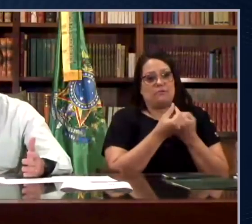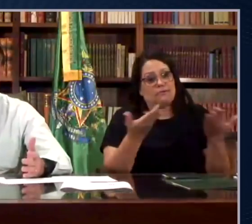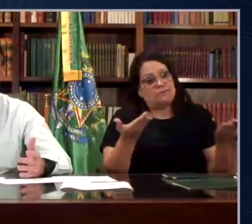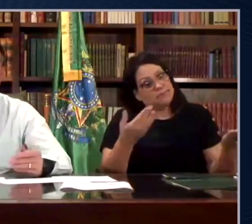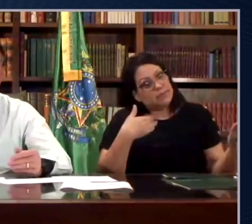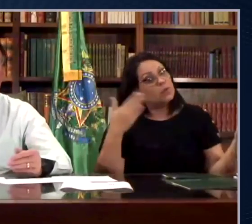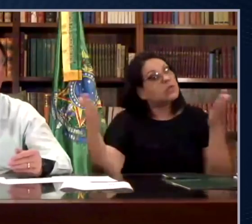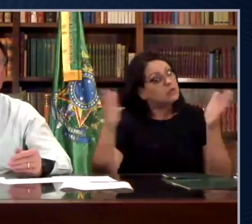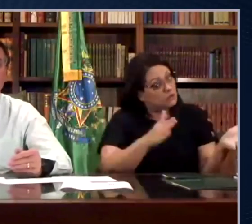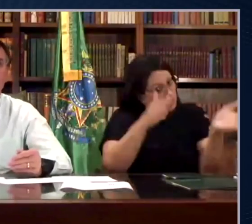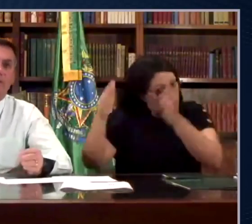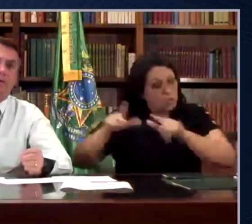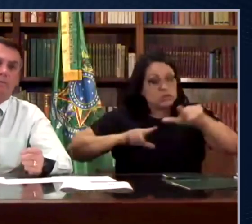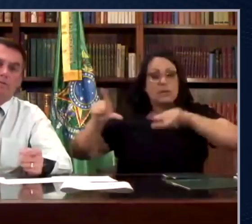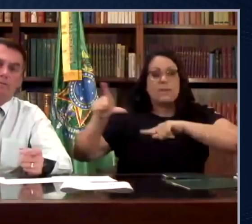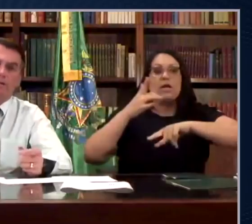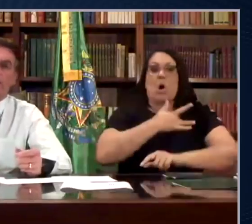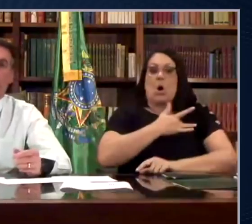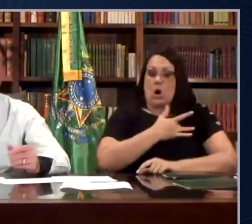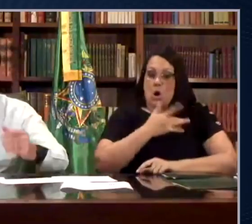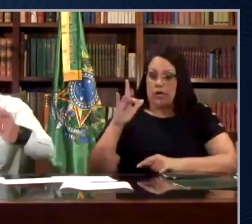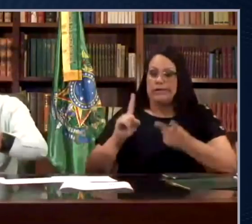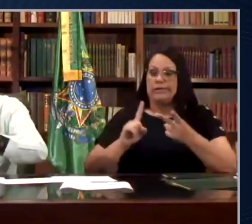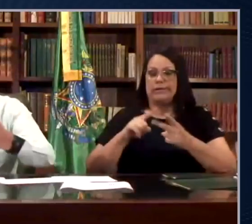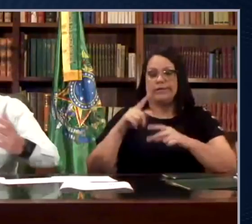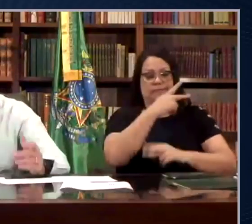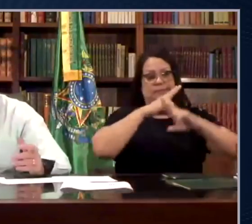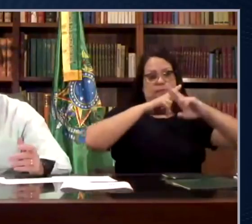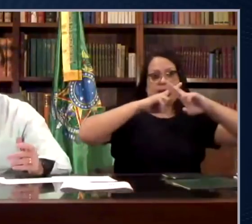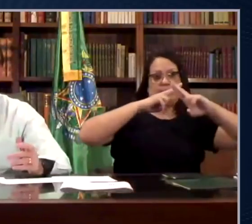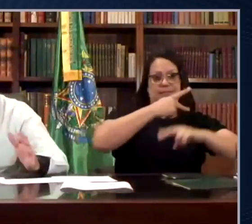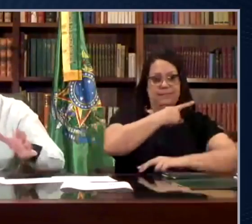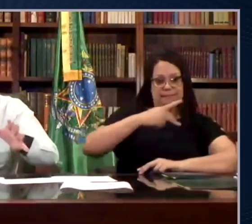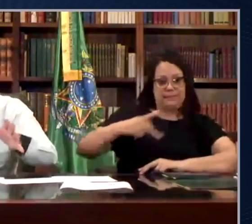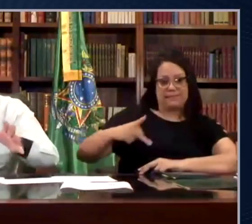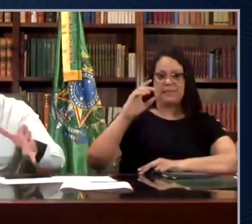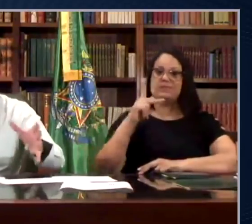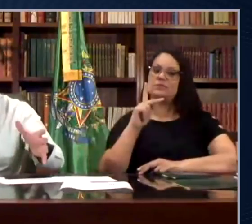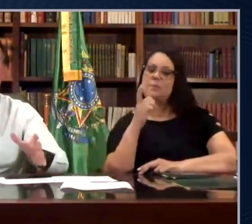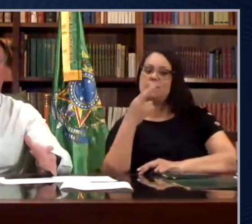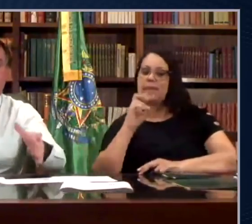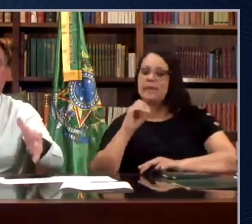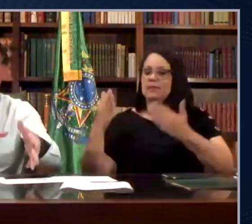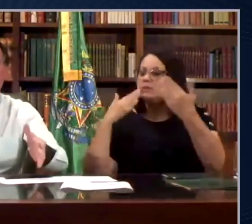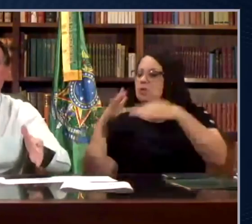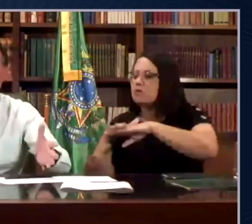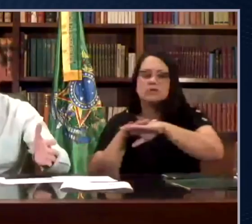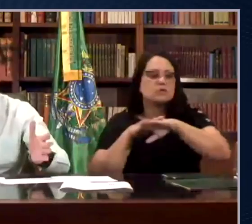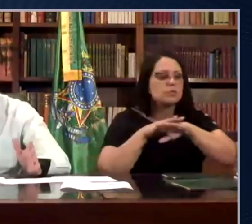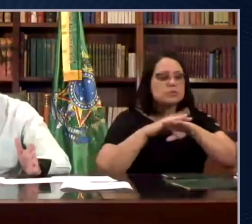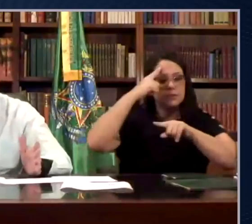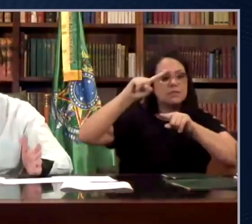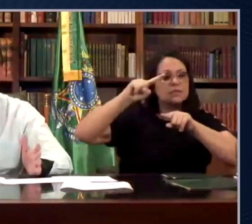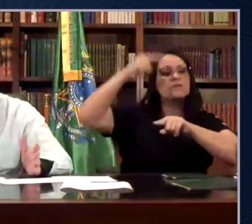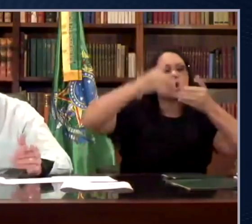vimos trabalhando hoje, conversando com o Onix, com o Pedro Guimarães da Caixa, com outros parlamentares também, já está decidido que a semana que